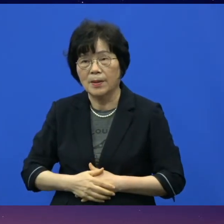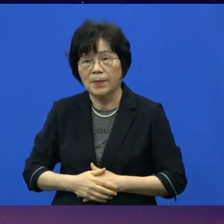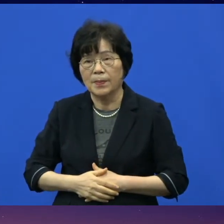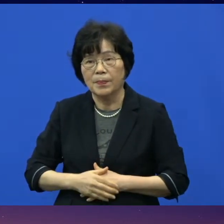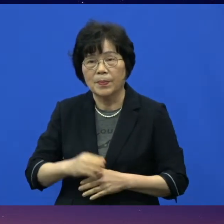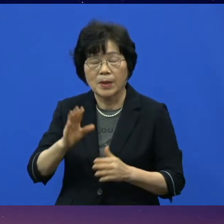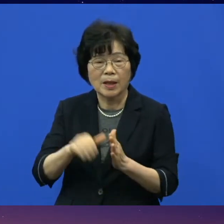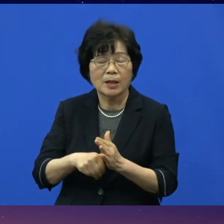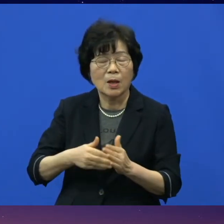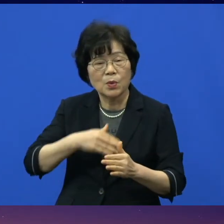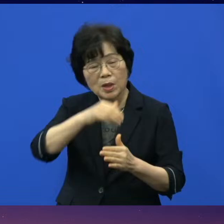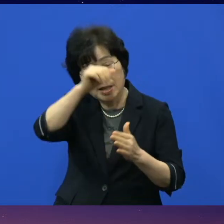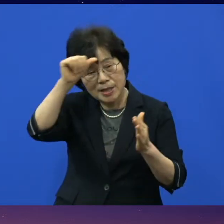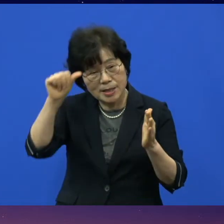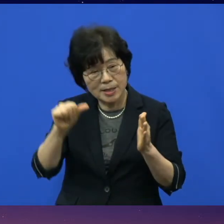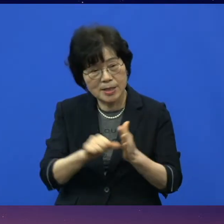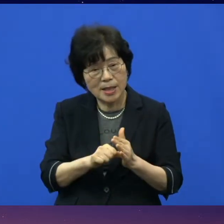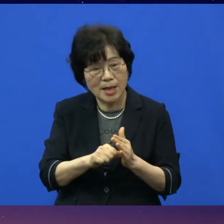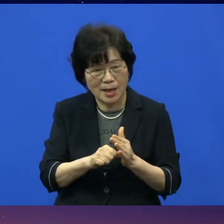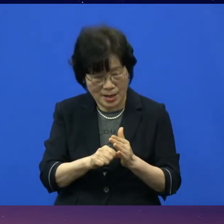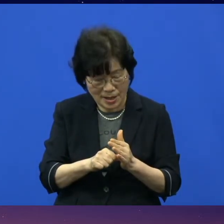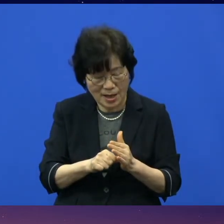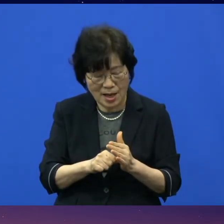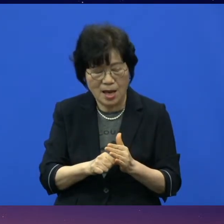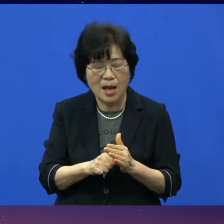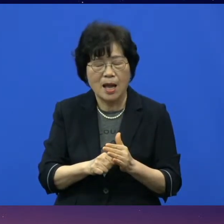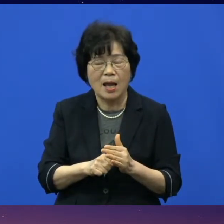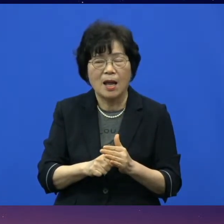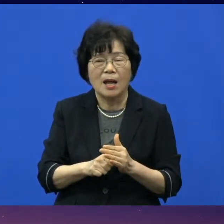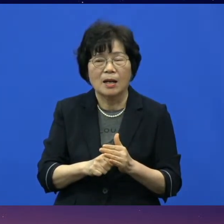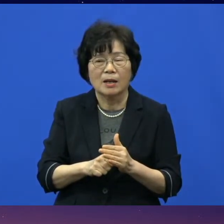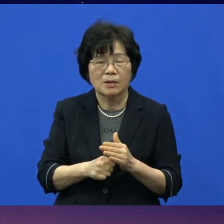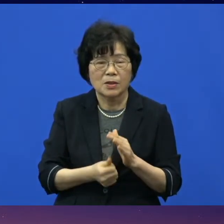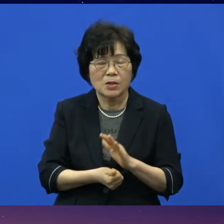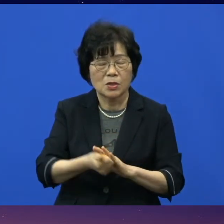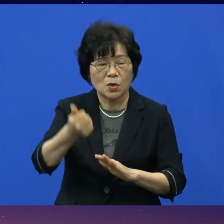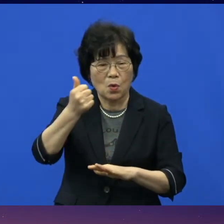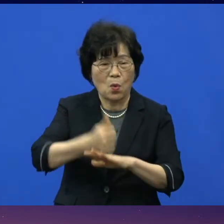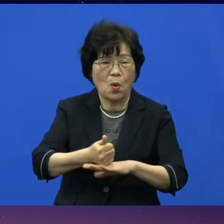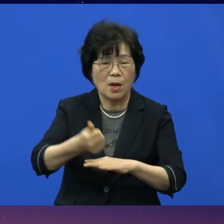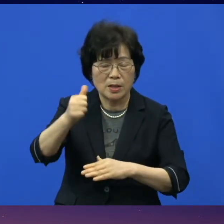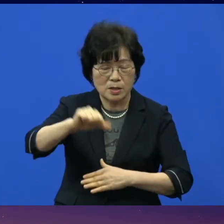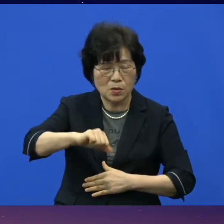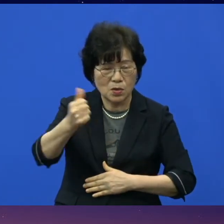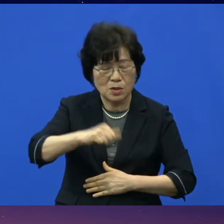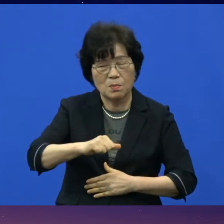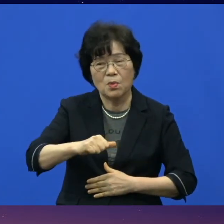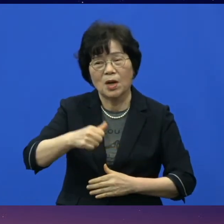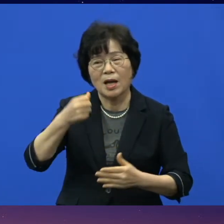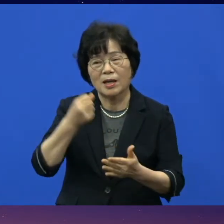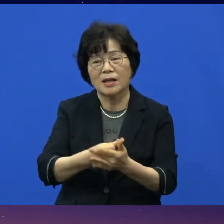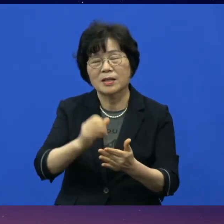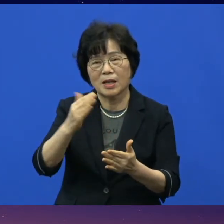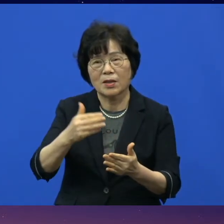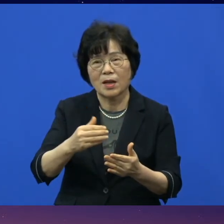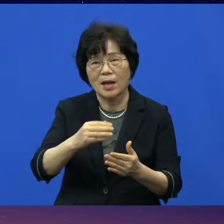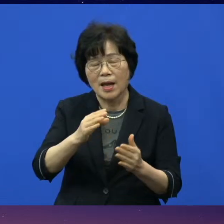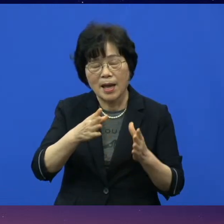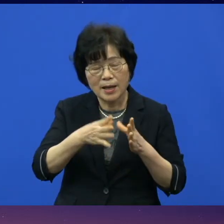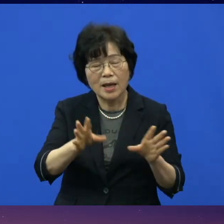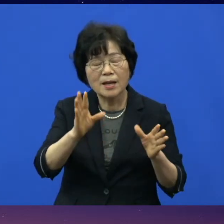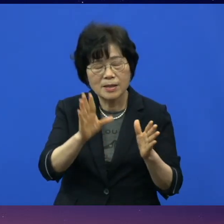그때 우리의 인생의 퀄리티가 결정되는 줄로 믿습니다. 깨어질수록 향기가 나고 깨어질수록